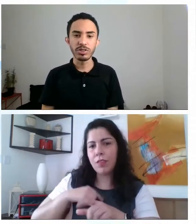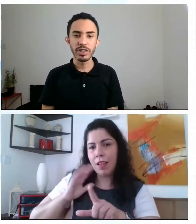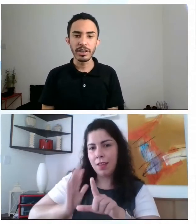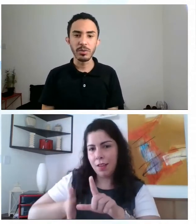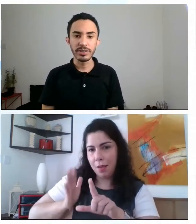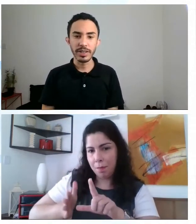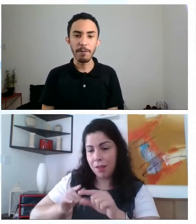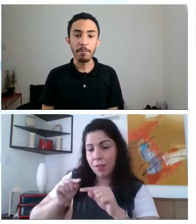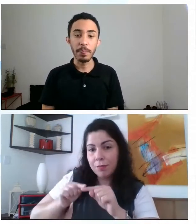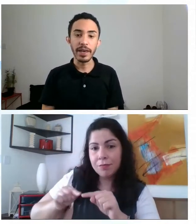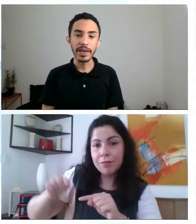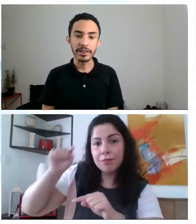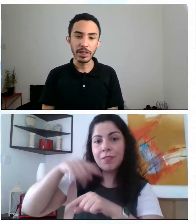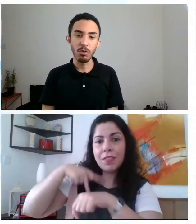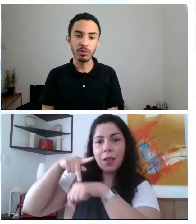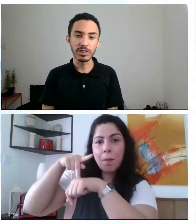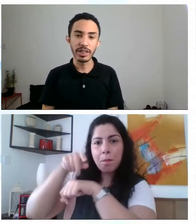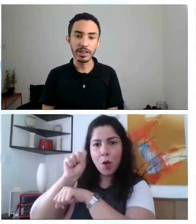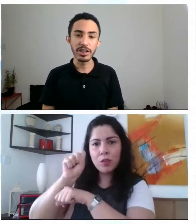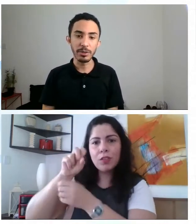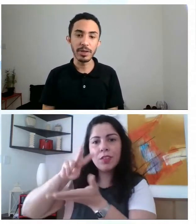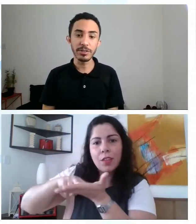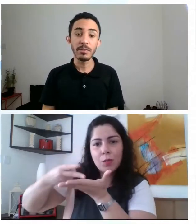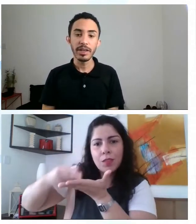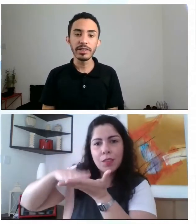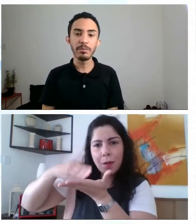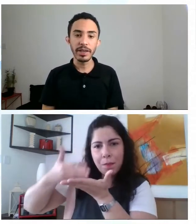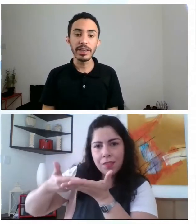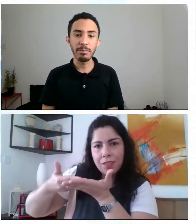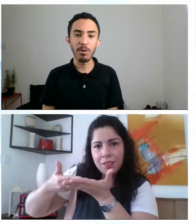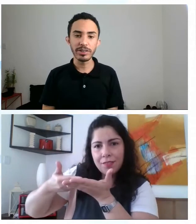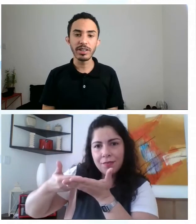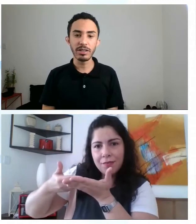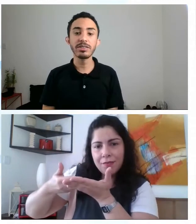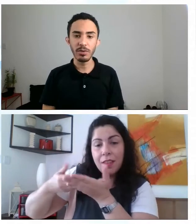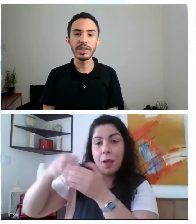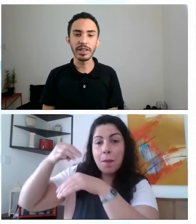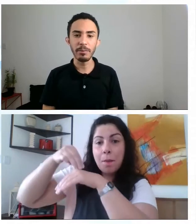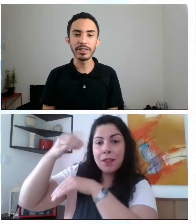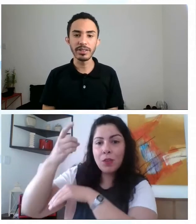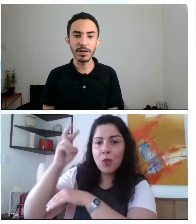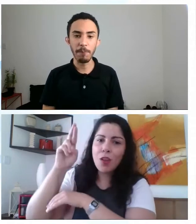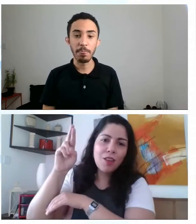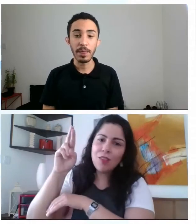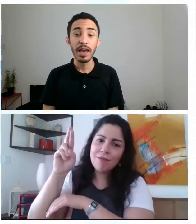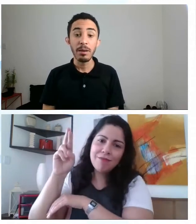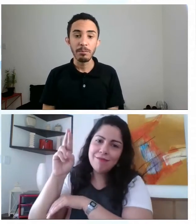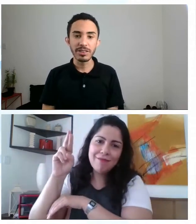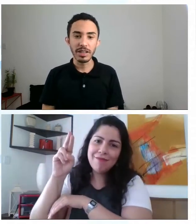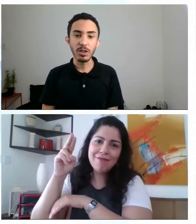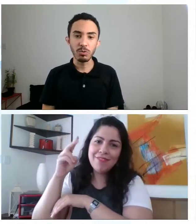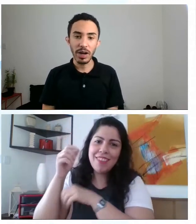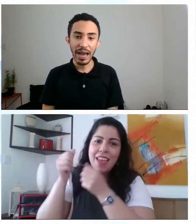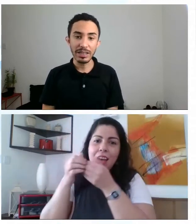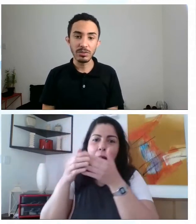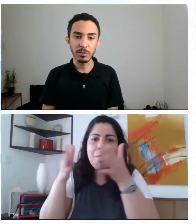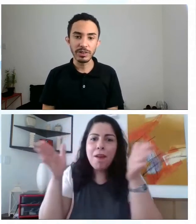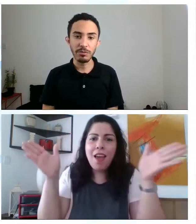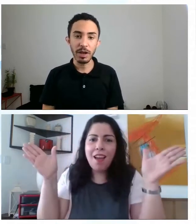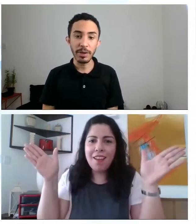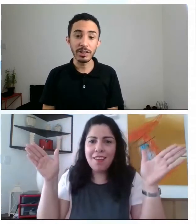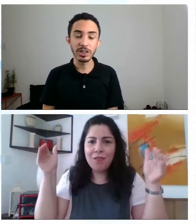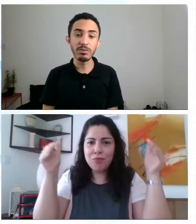Os cursos de graduação têm curso de Letras Libras e também tem a pós em tradução e interpretação. Mestrado e